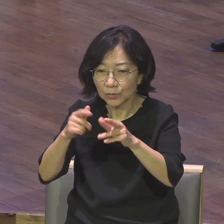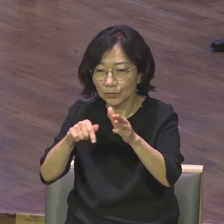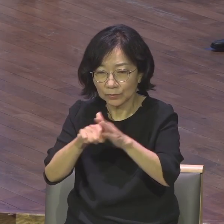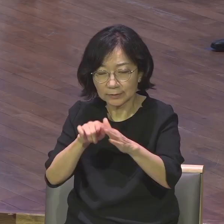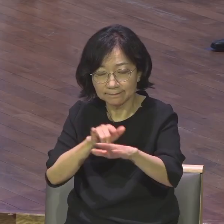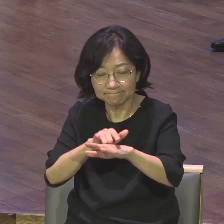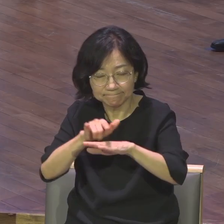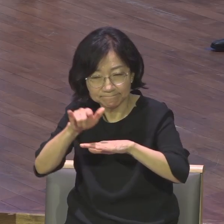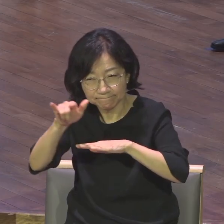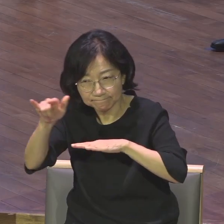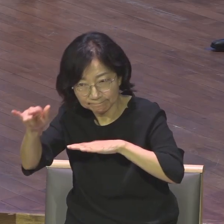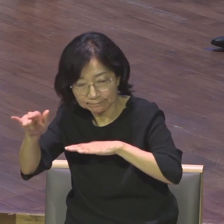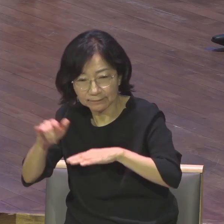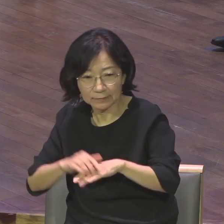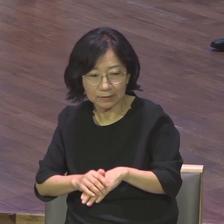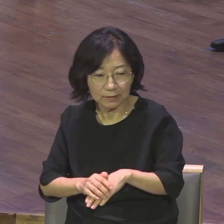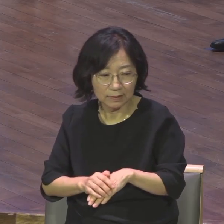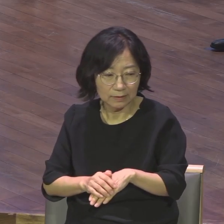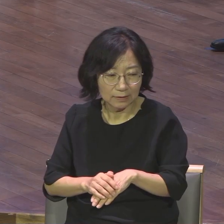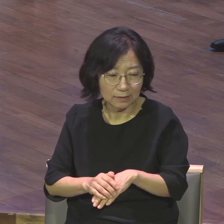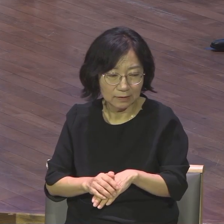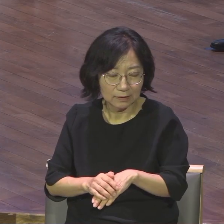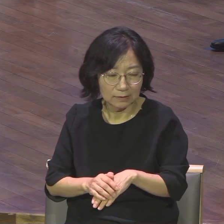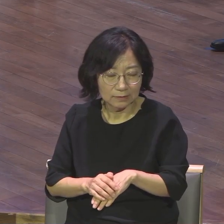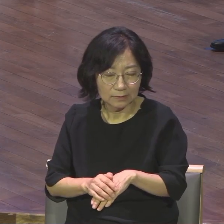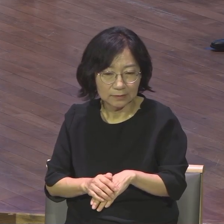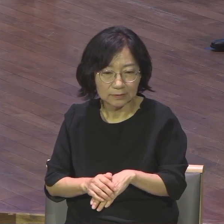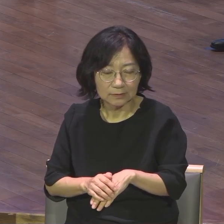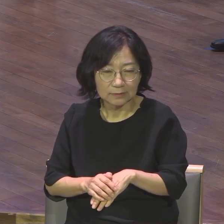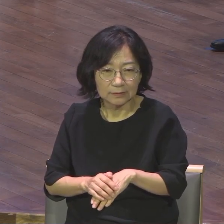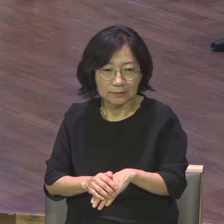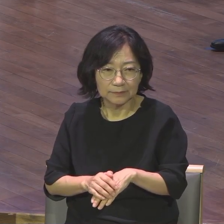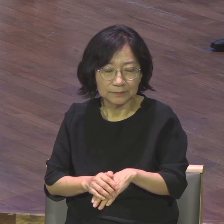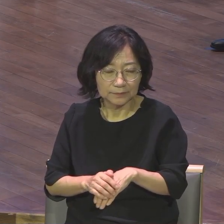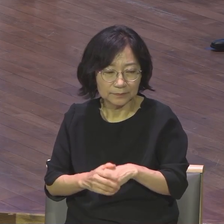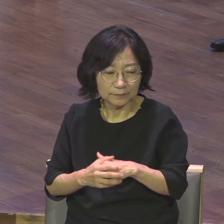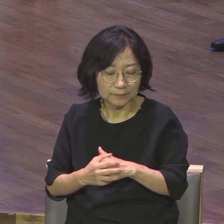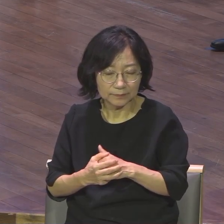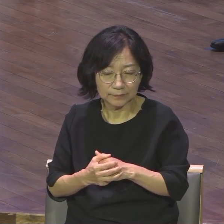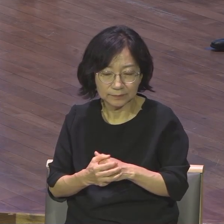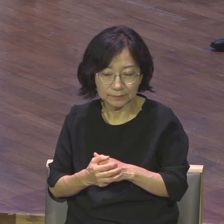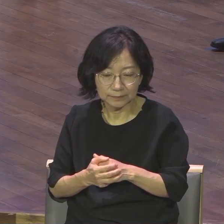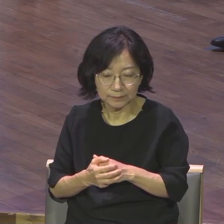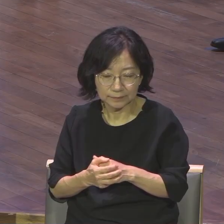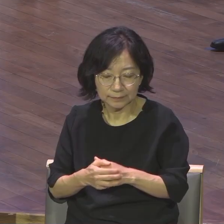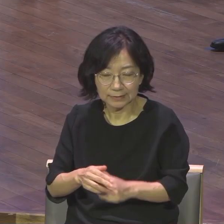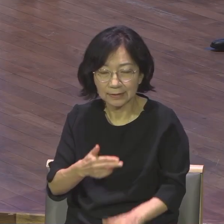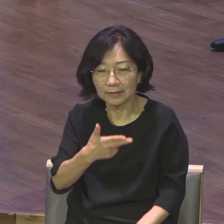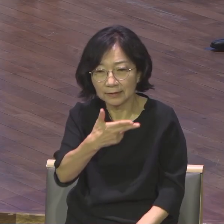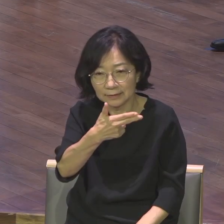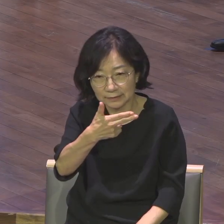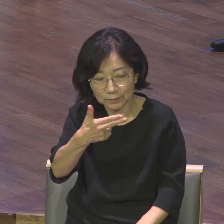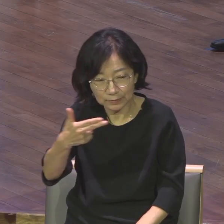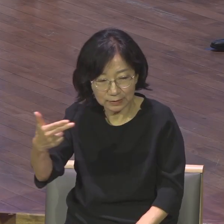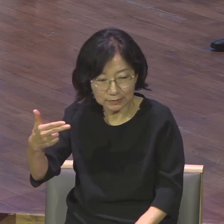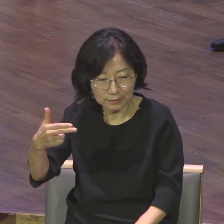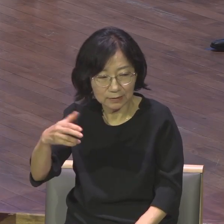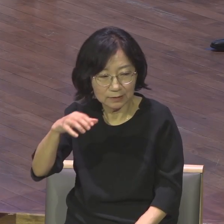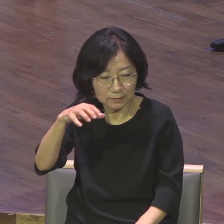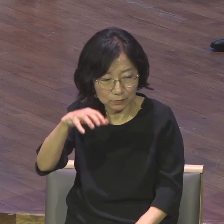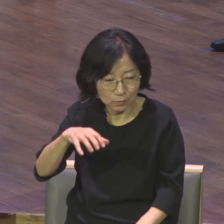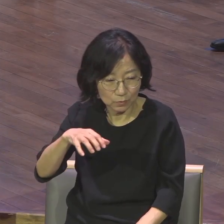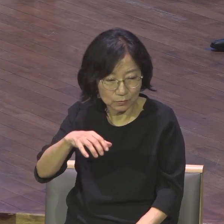마음을 정말 깨닫고 느끼고 하나님 내가 이 시대에 인도네시아 국방 발리